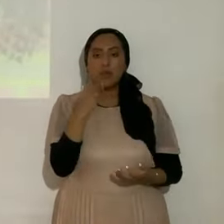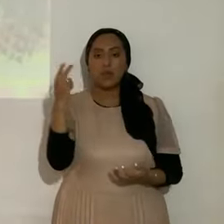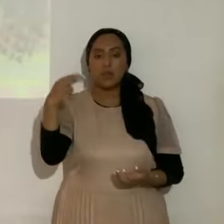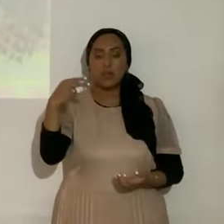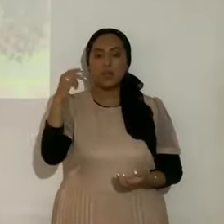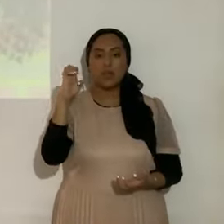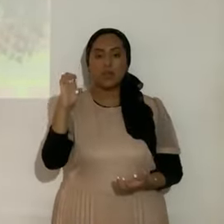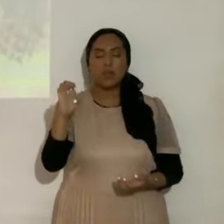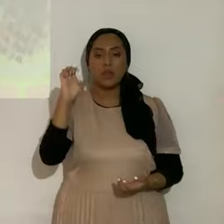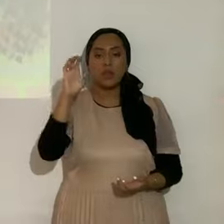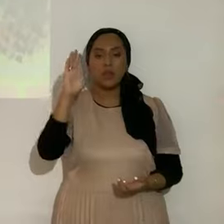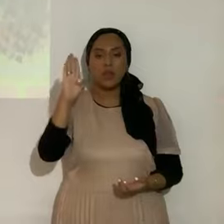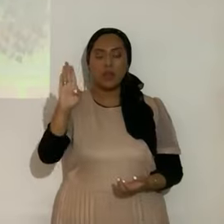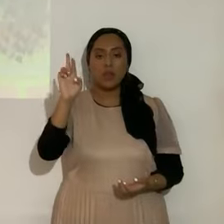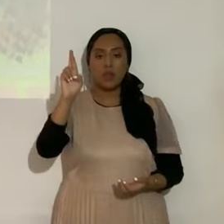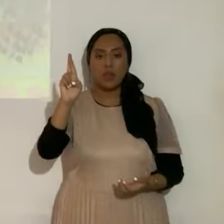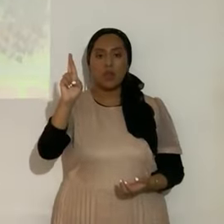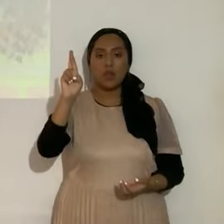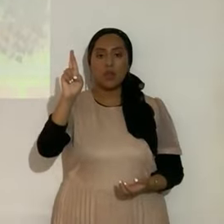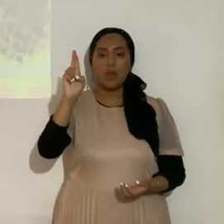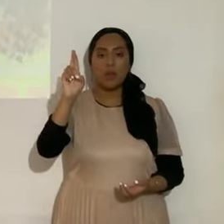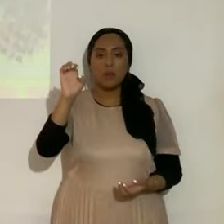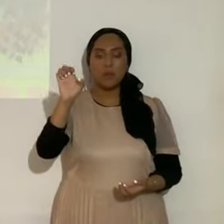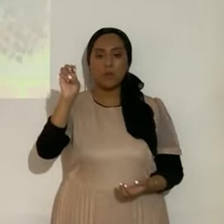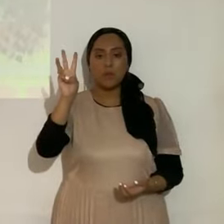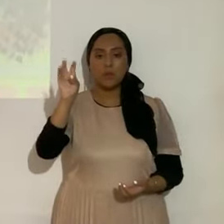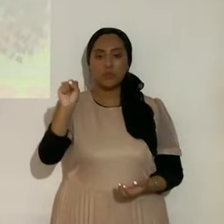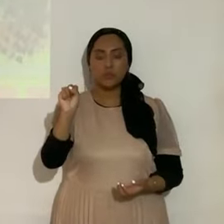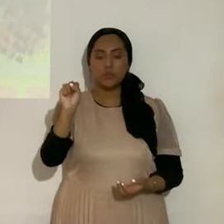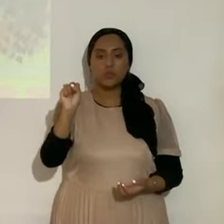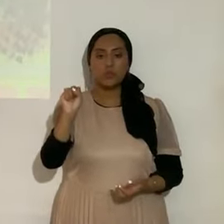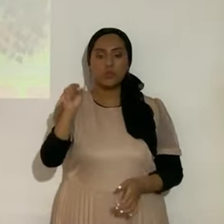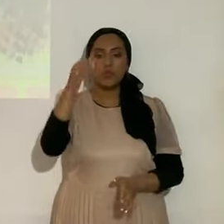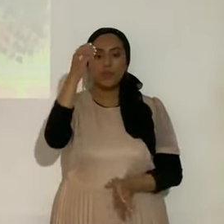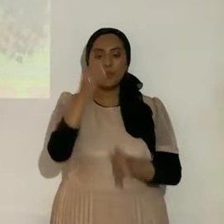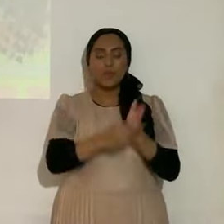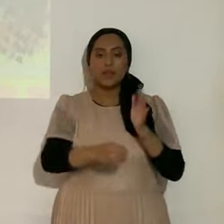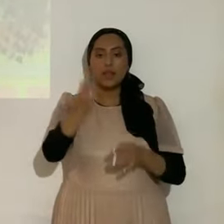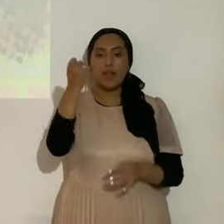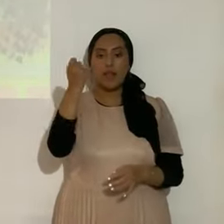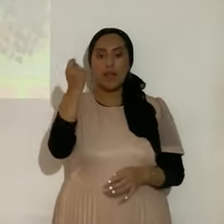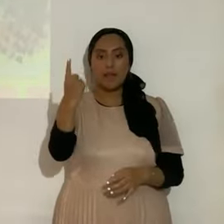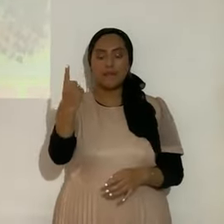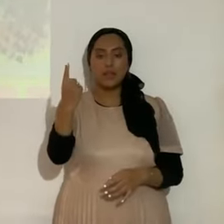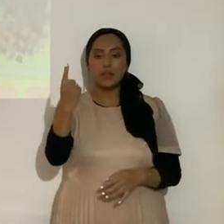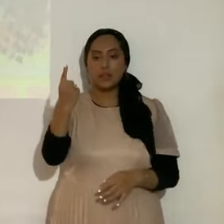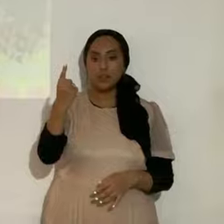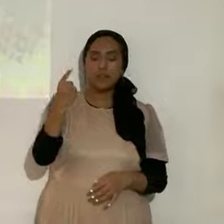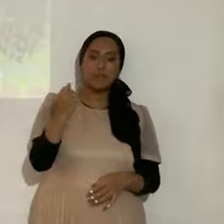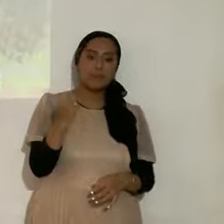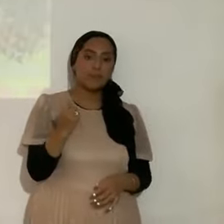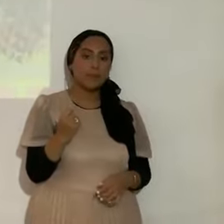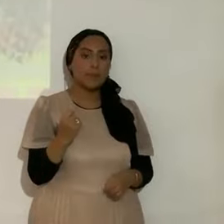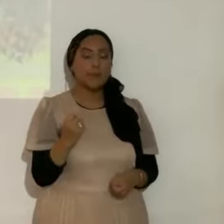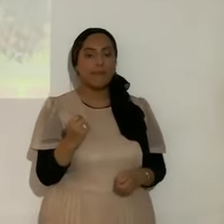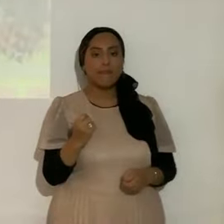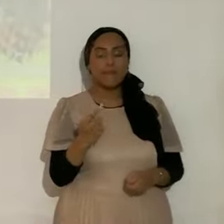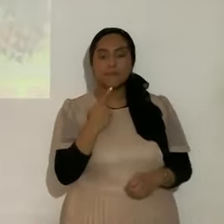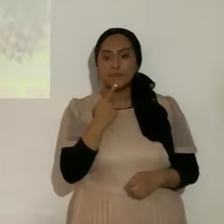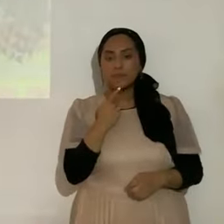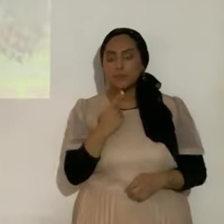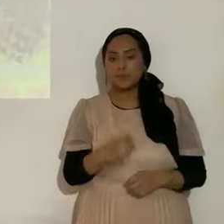los Hebreos y vamos a dar lectura al capítulo 11, Hebreos capítulo 11,